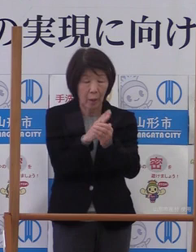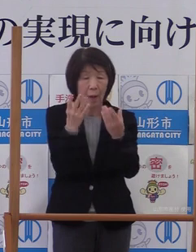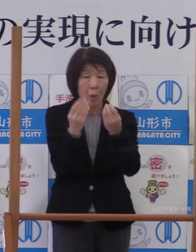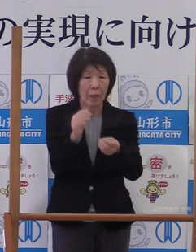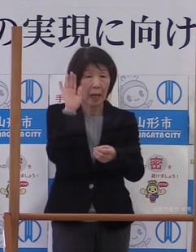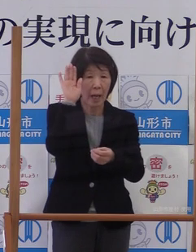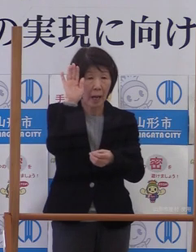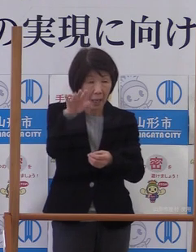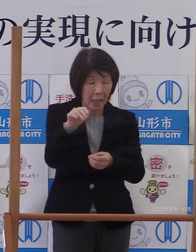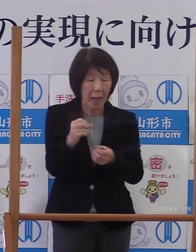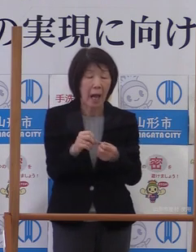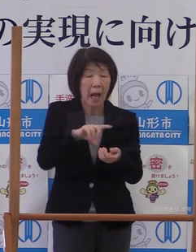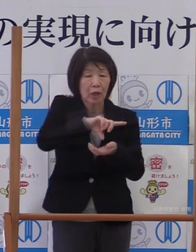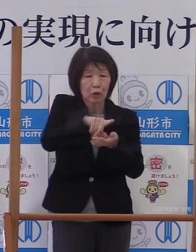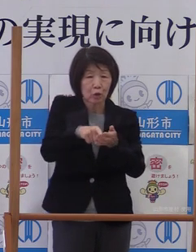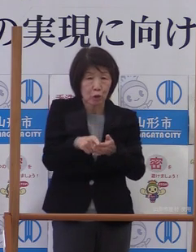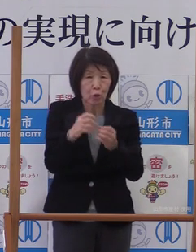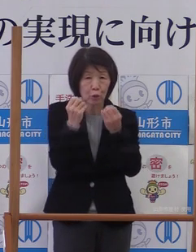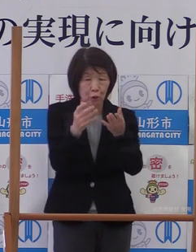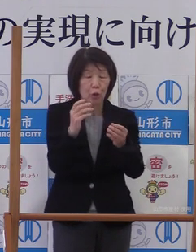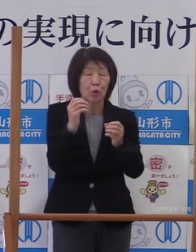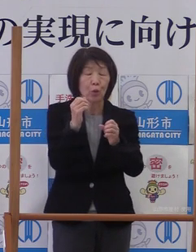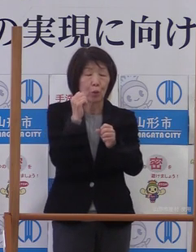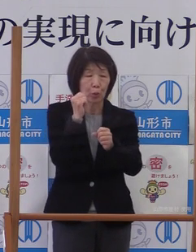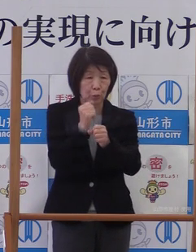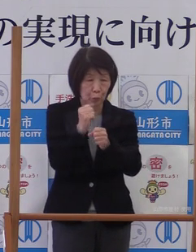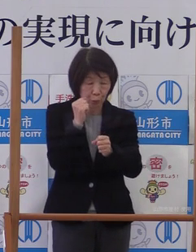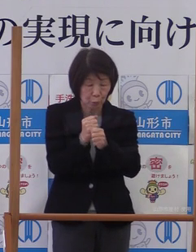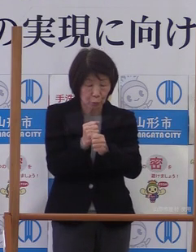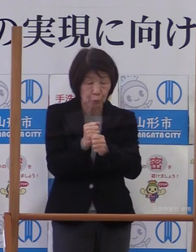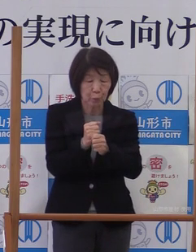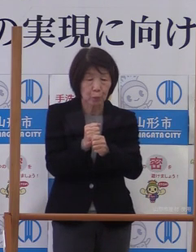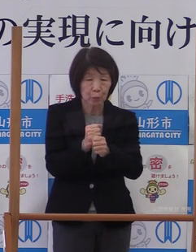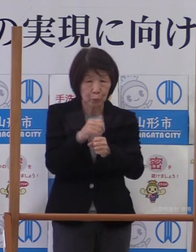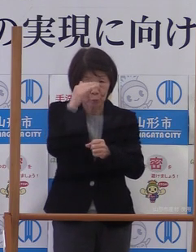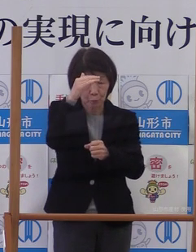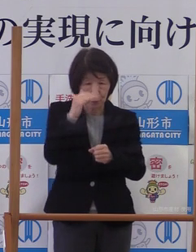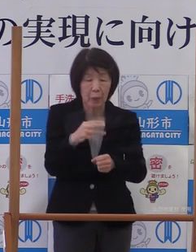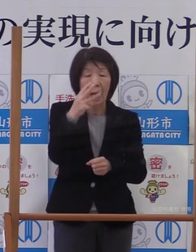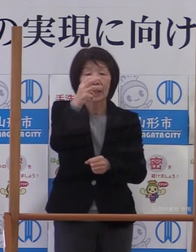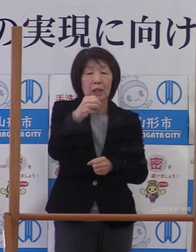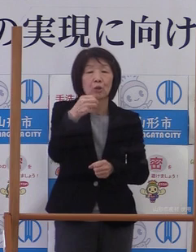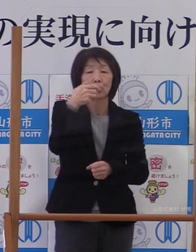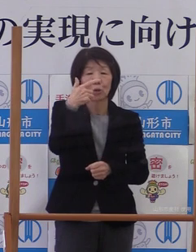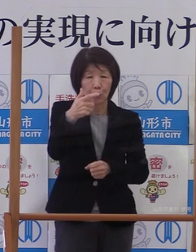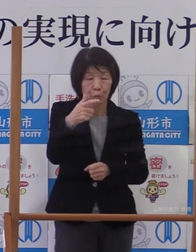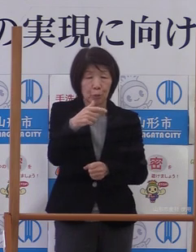生の推進事業として、まあ、36事業ほど事業ベースではあります。